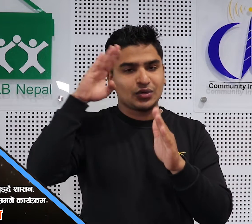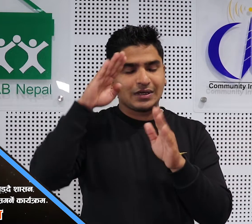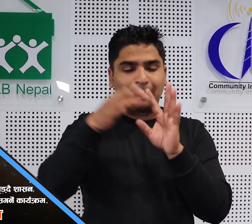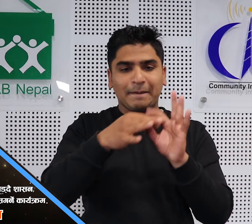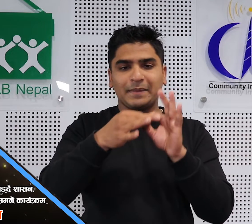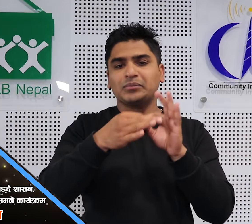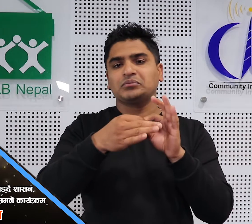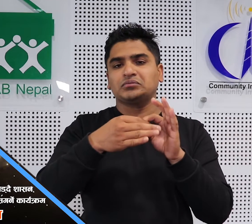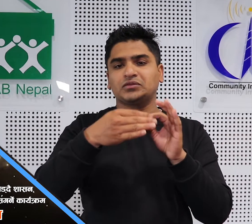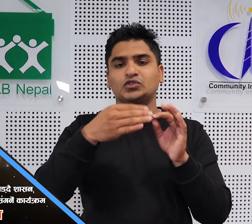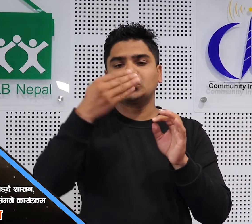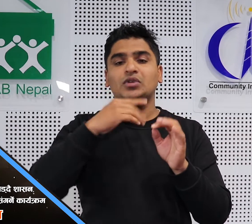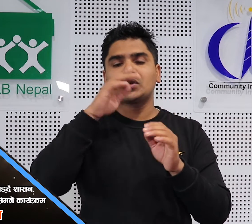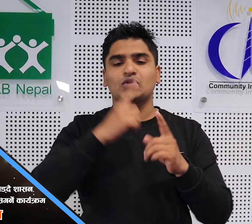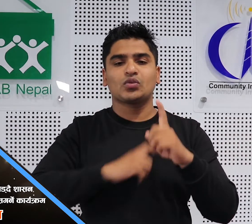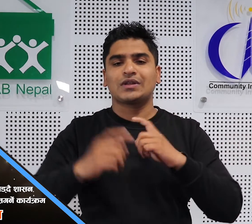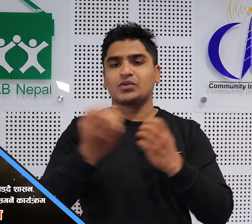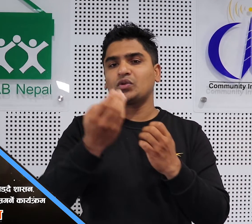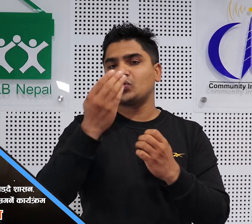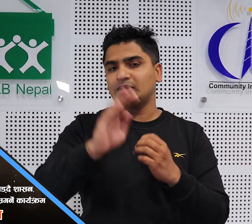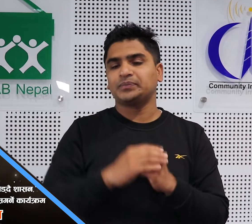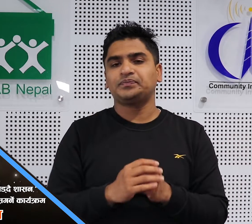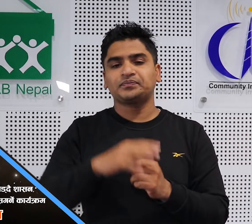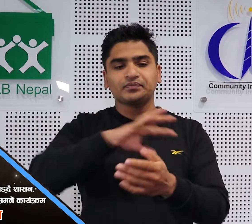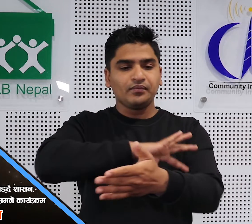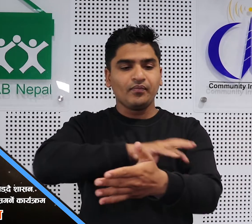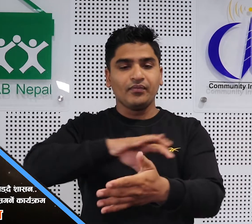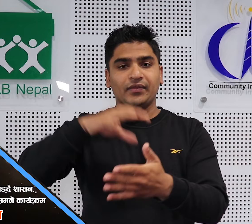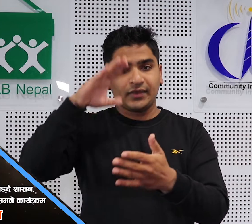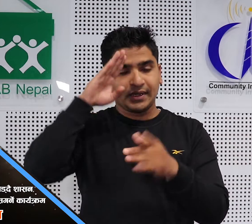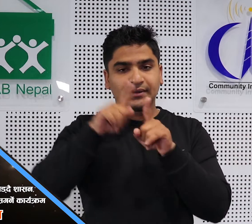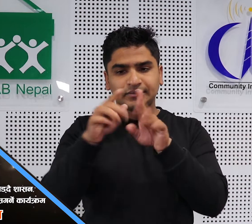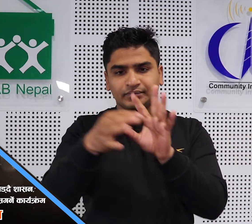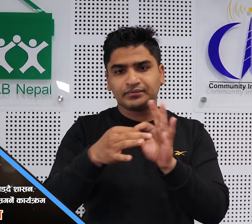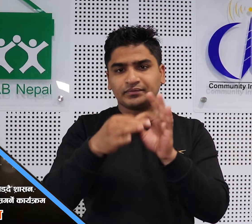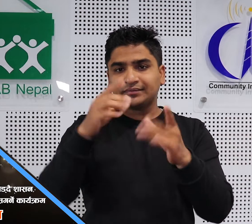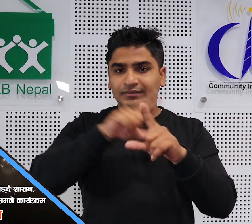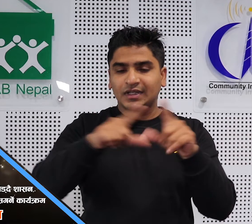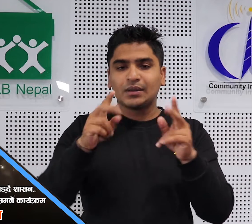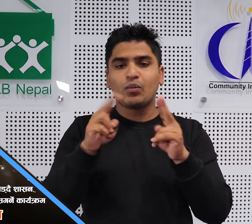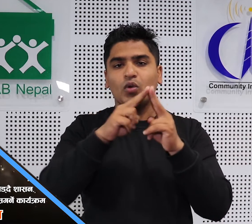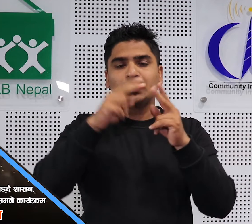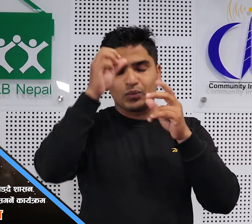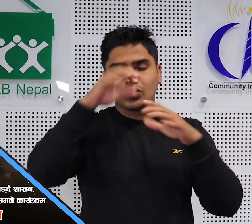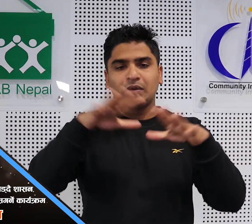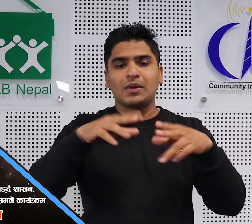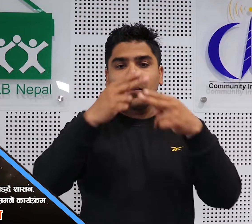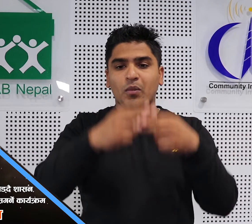समन्वय हुन नसकेको गुनासो गर्नुहुन्छ। प्रदेश सरकारसँग समन्वय नहुँदा भौतिक पूर्वाधारमा बजेट दोहोरिने स्थिति